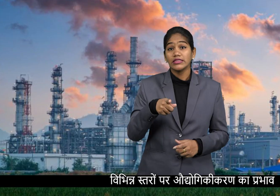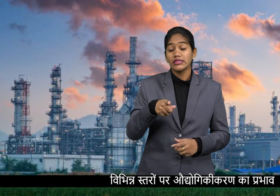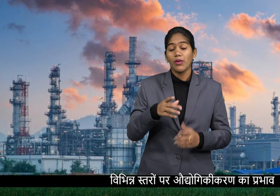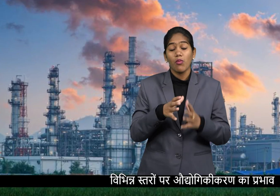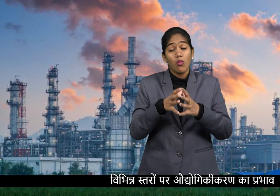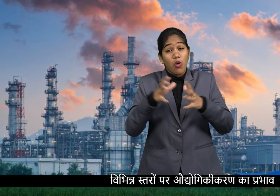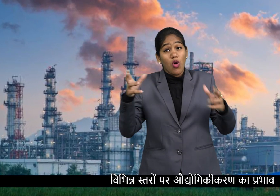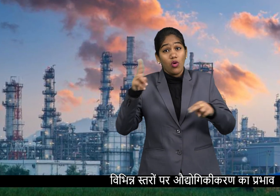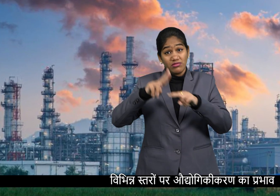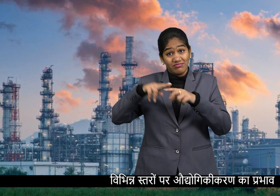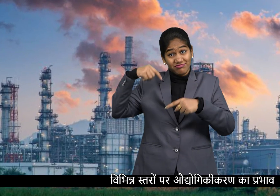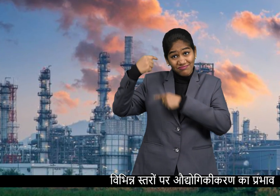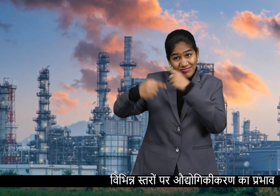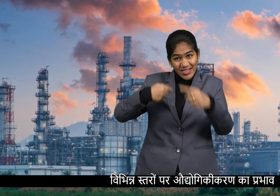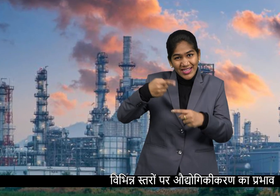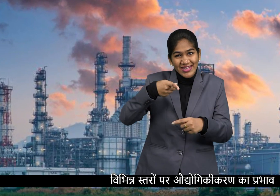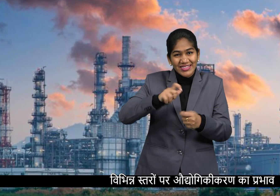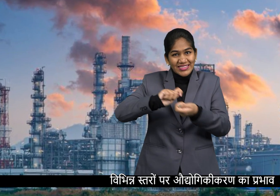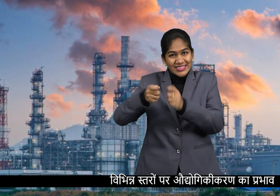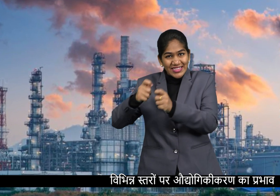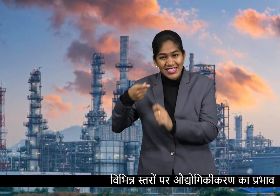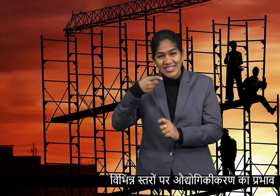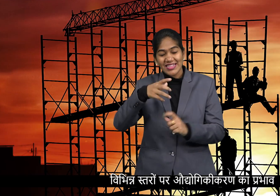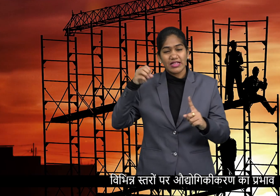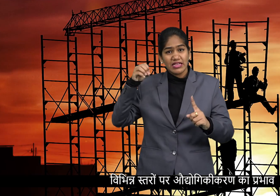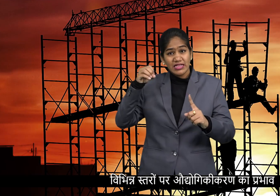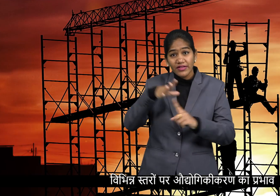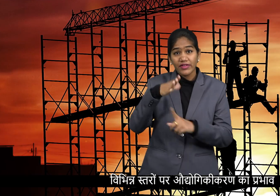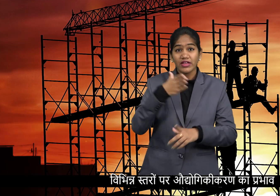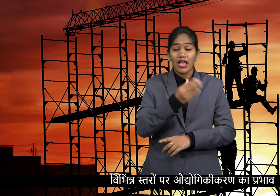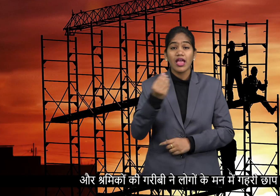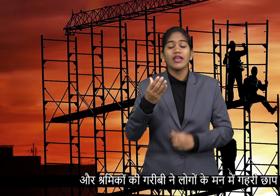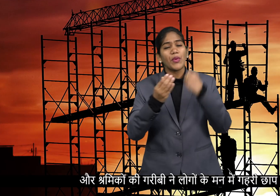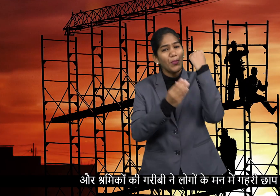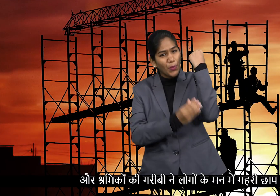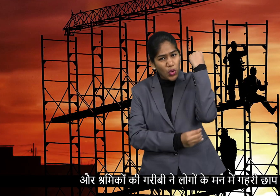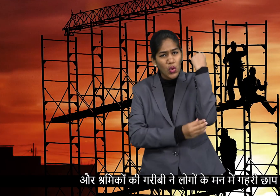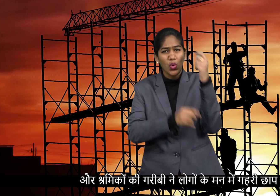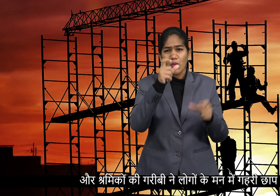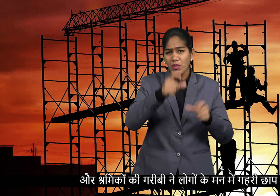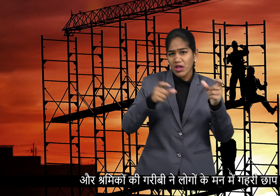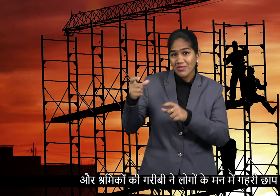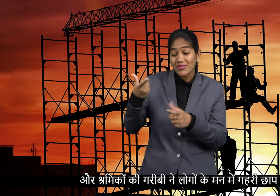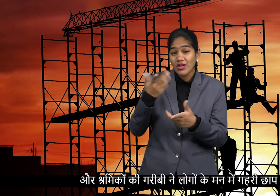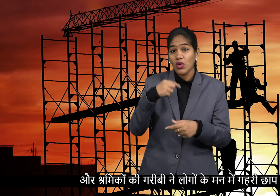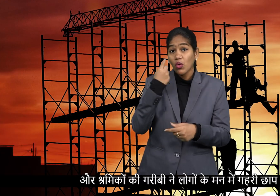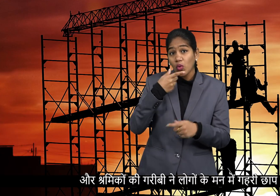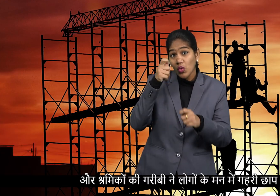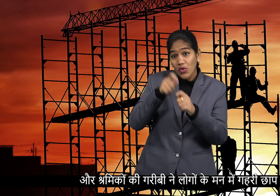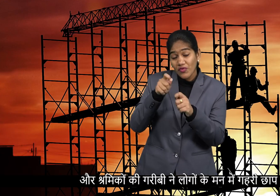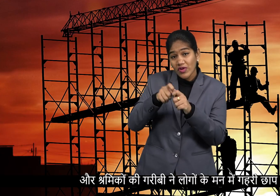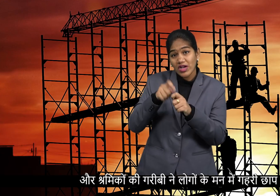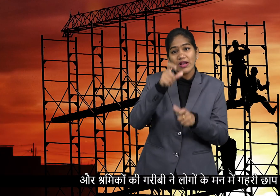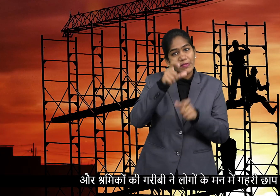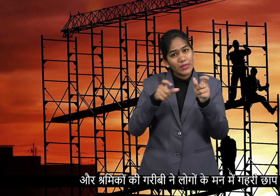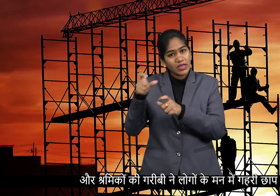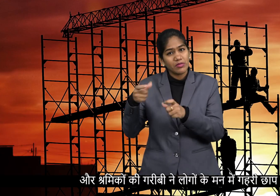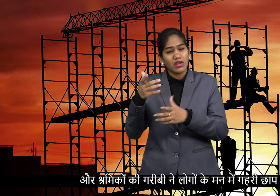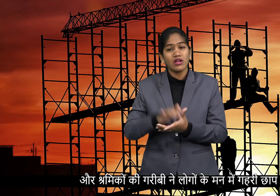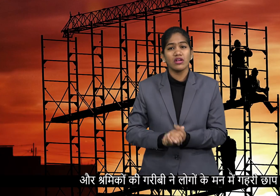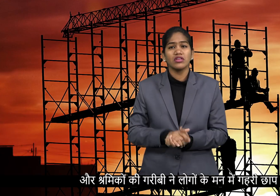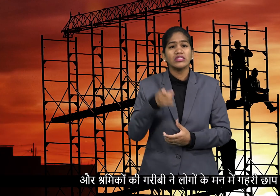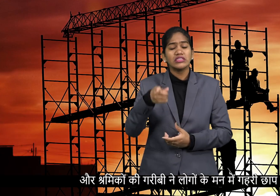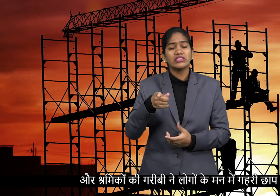विभिन्न स्तरों पर औद्योगिकीकरण का प्रभाव और श्रमिकों की गरीबी